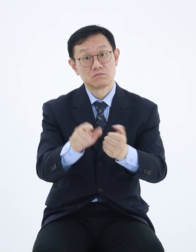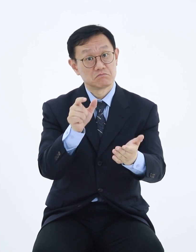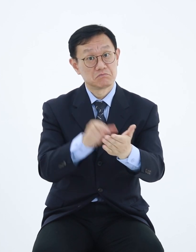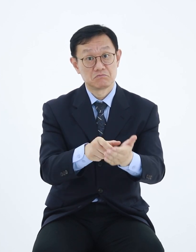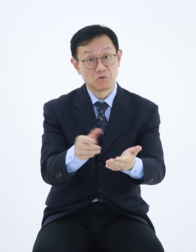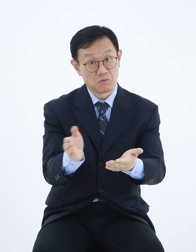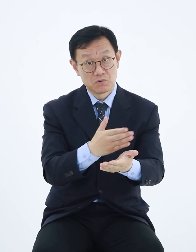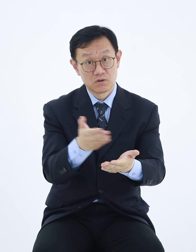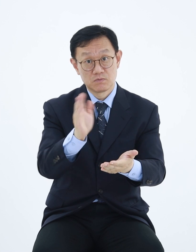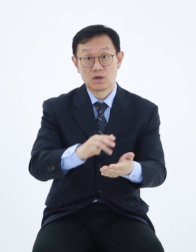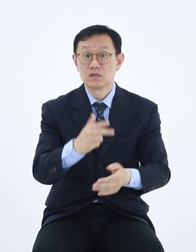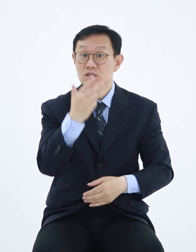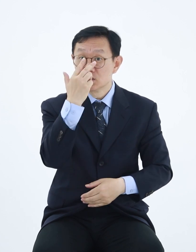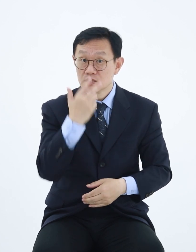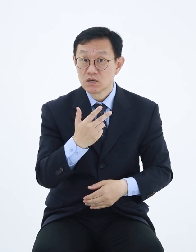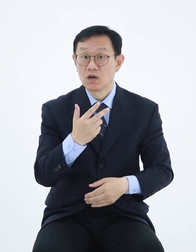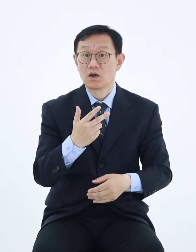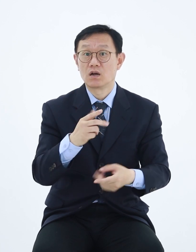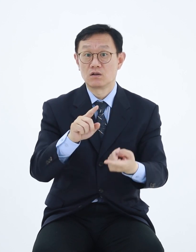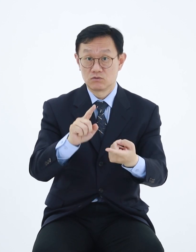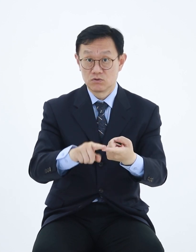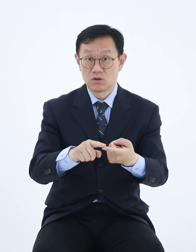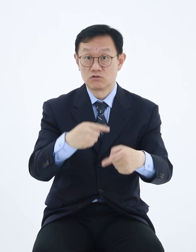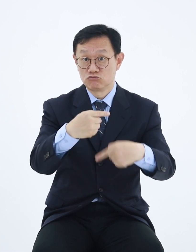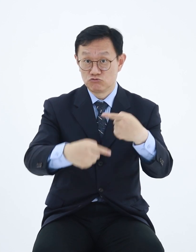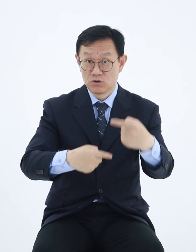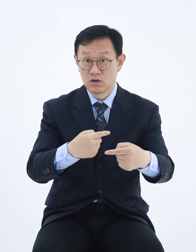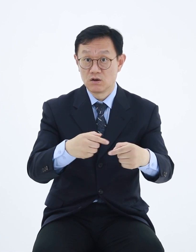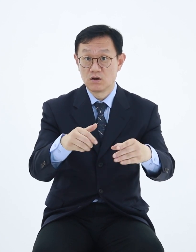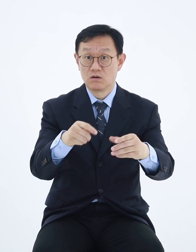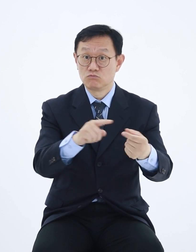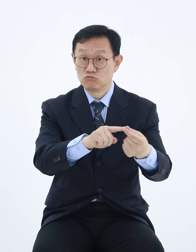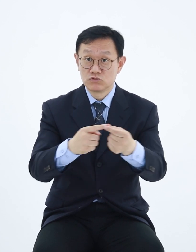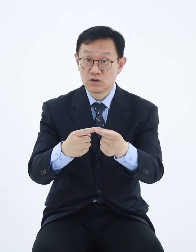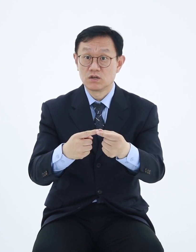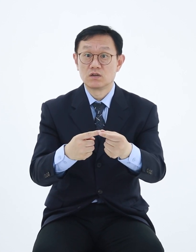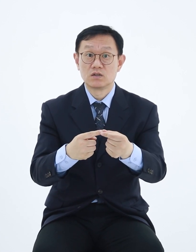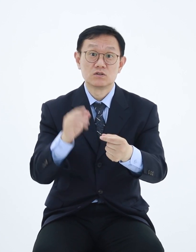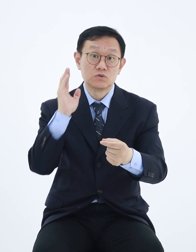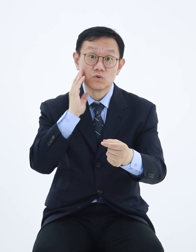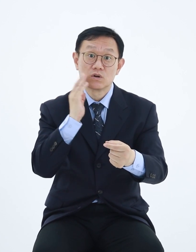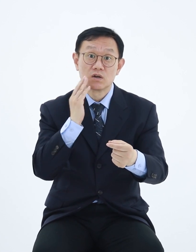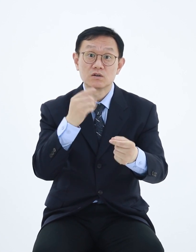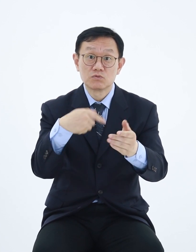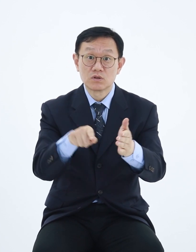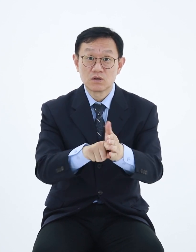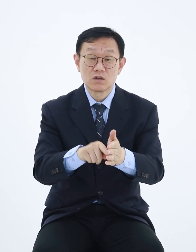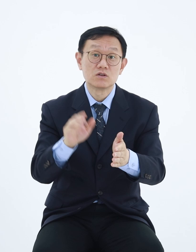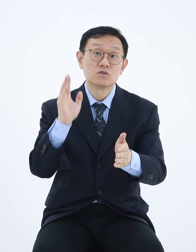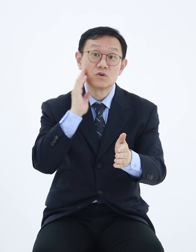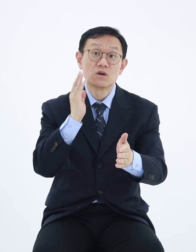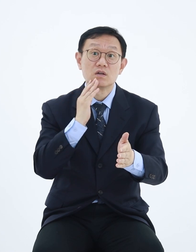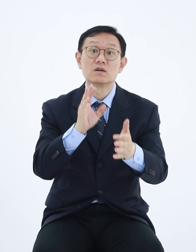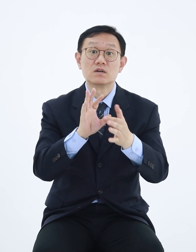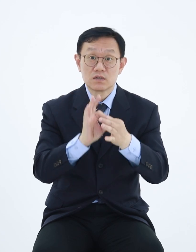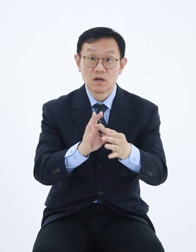하지만 시각적인 수단인 수어 또는 문자를 기초로 한 청각장애인에 의한, 청각장애인을